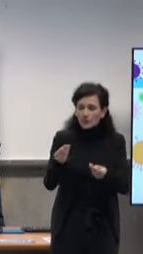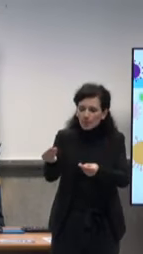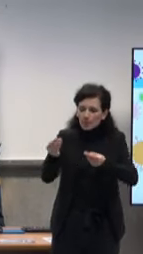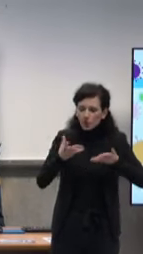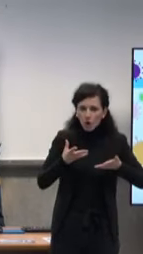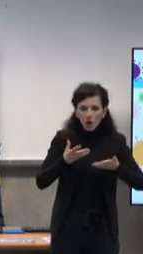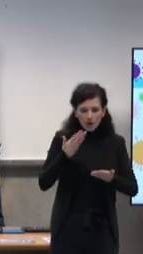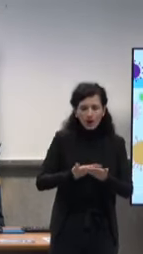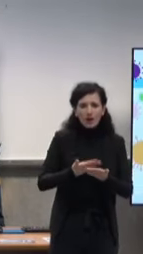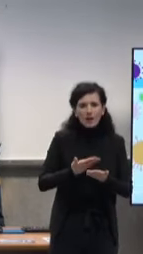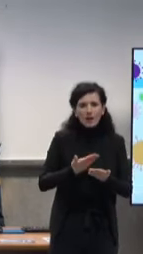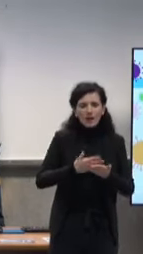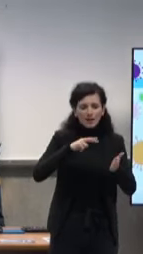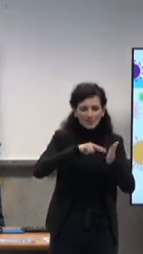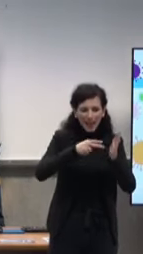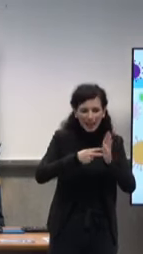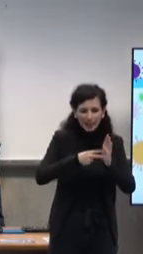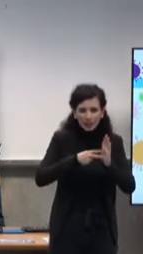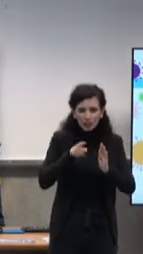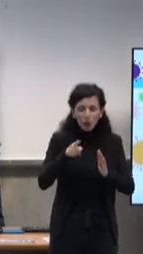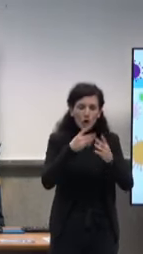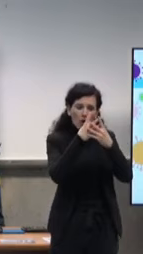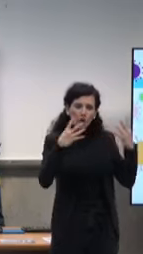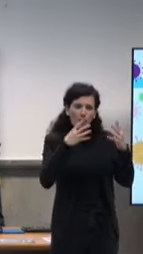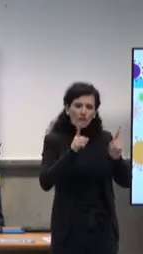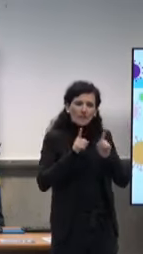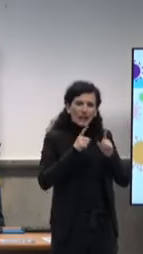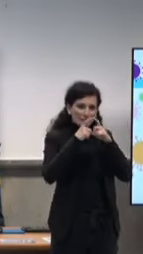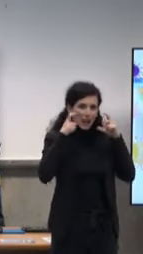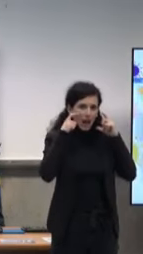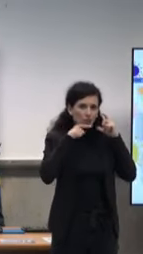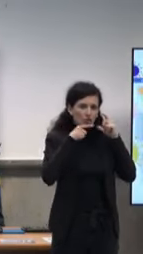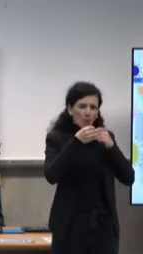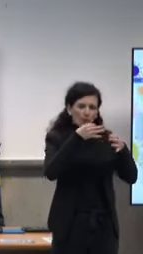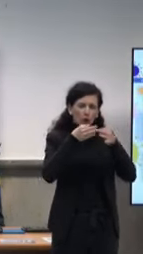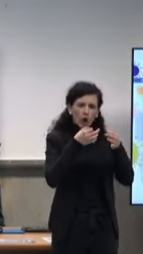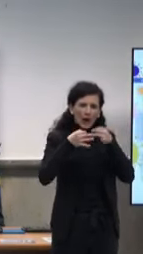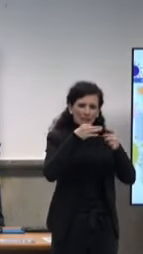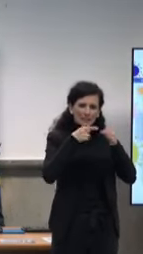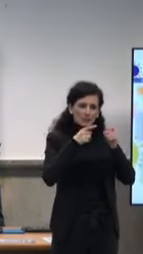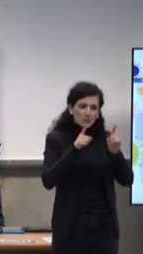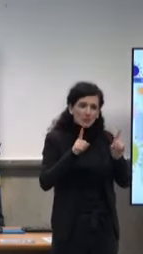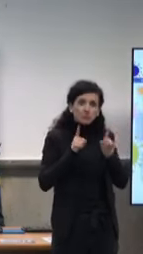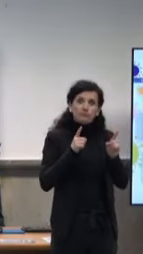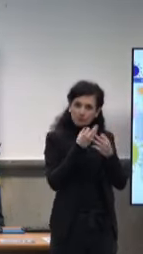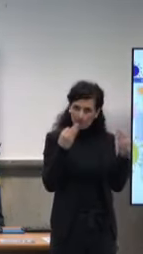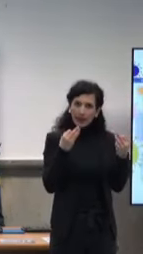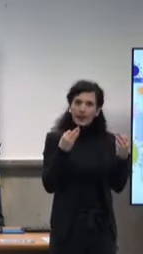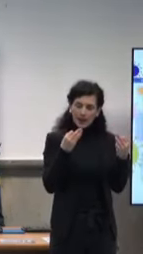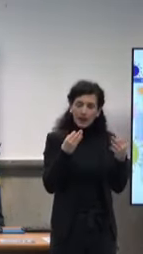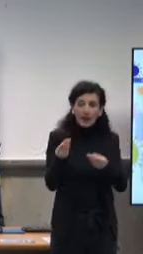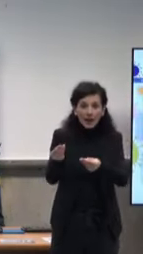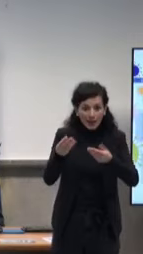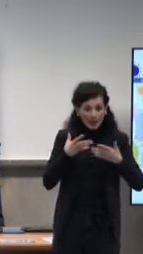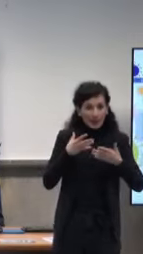che la kap di capacità di filtraggio dei microrganismi nel momento stesso in